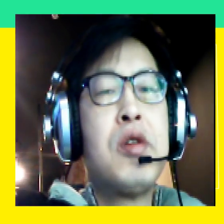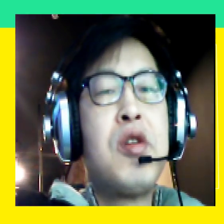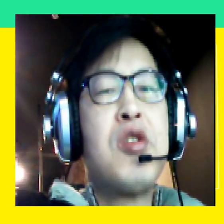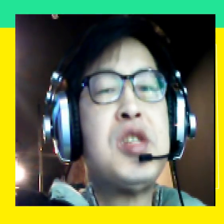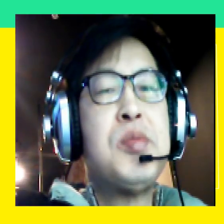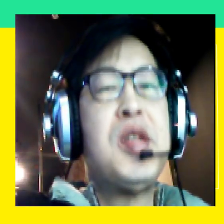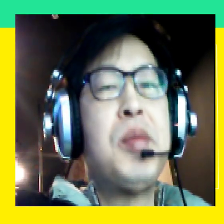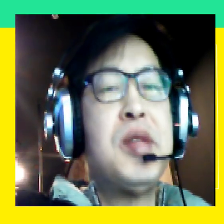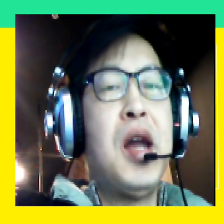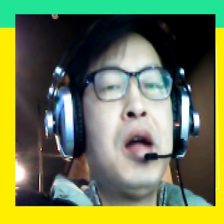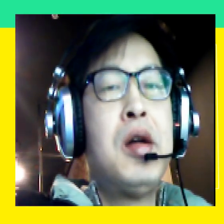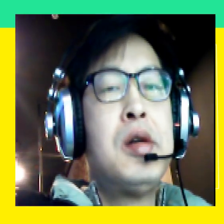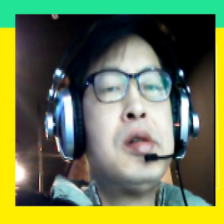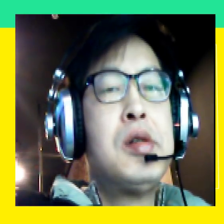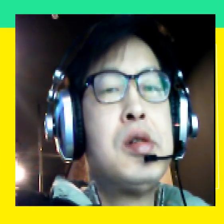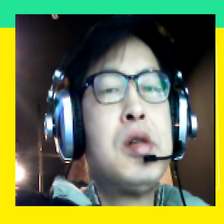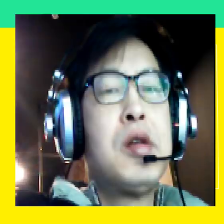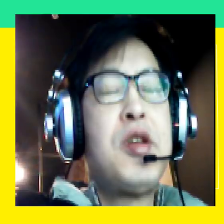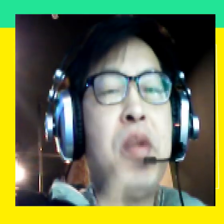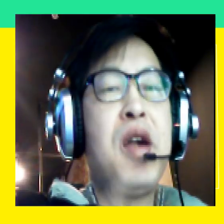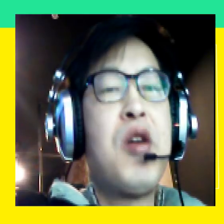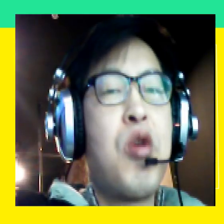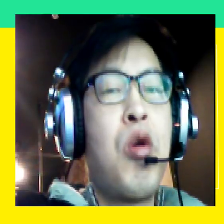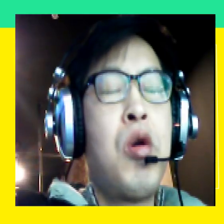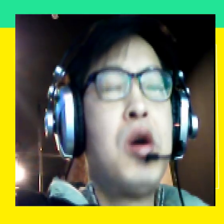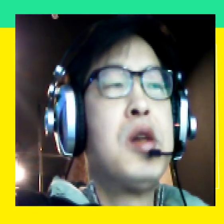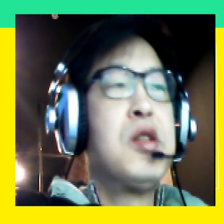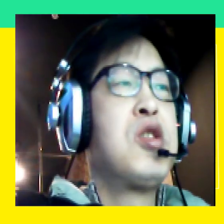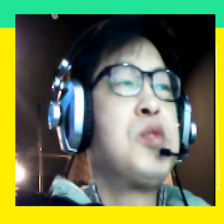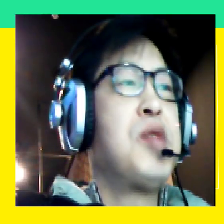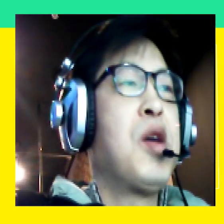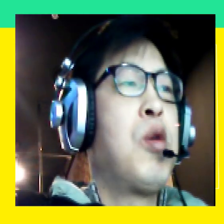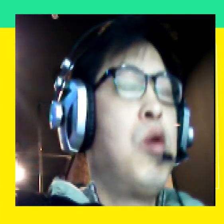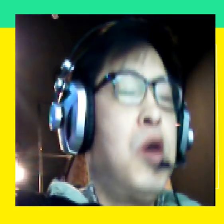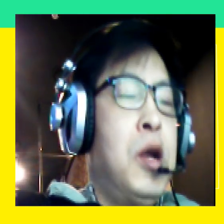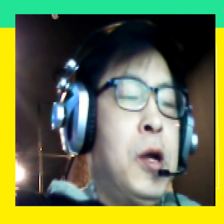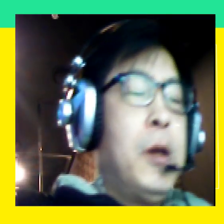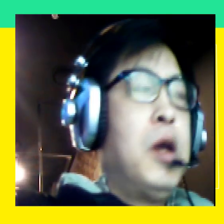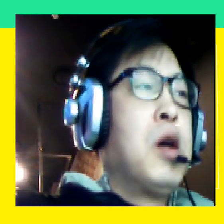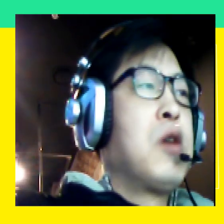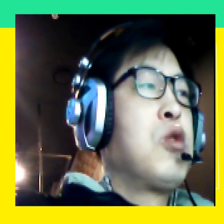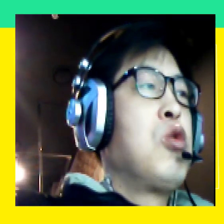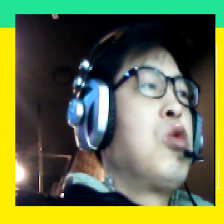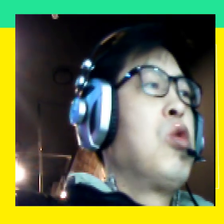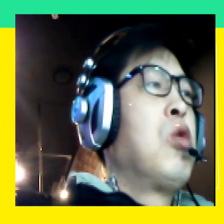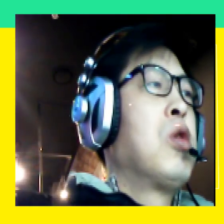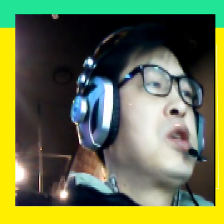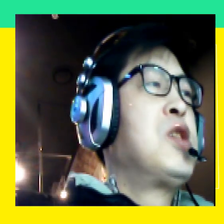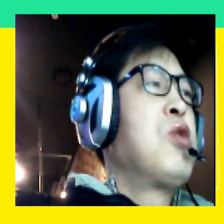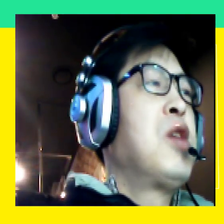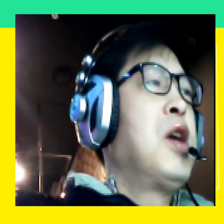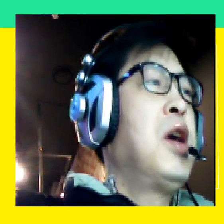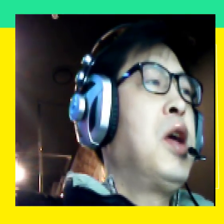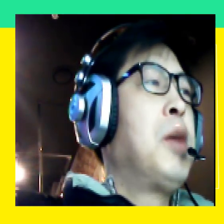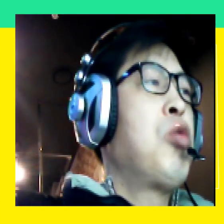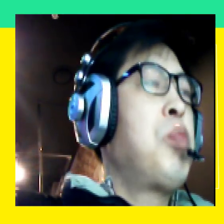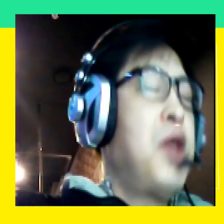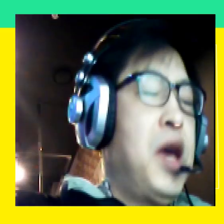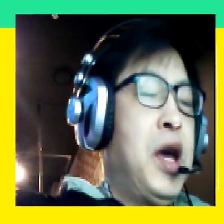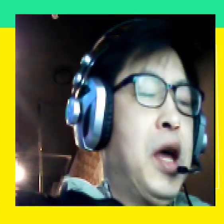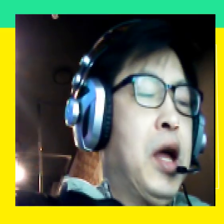직사각형으로 넣으시면 됩니다. 세로 방향으로 넣으시면 되고, 그리고